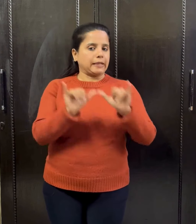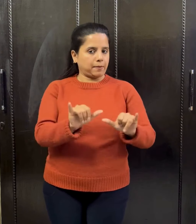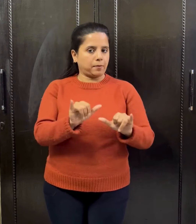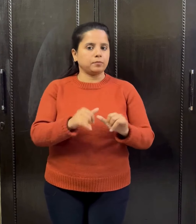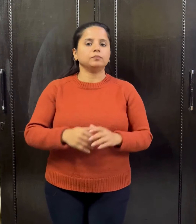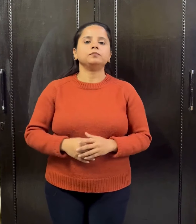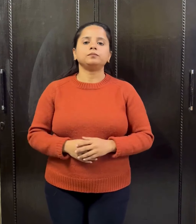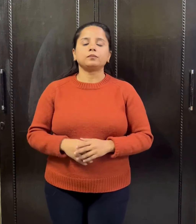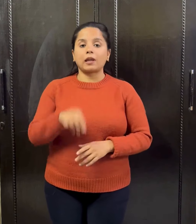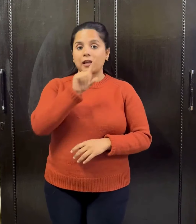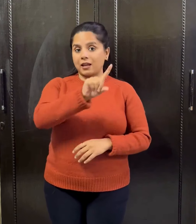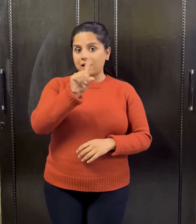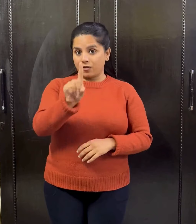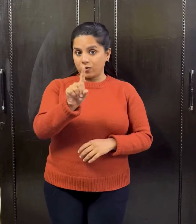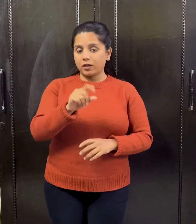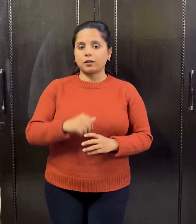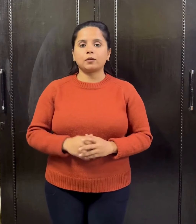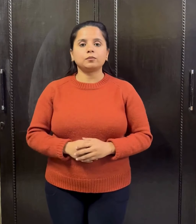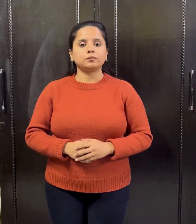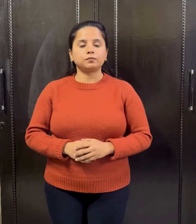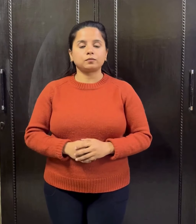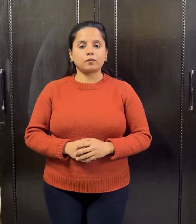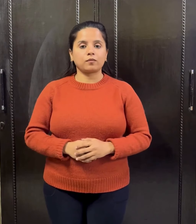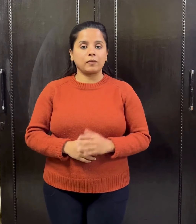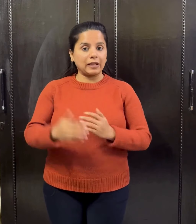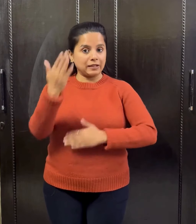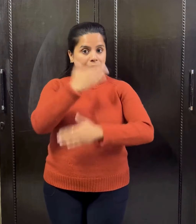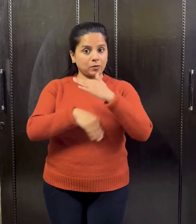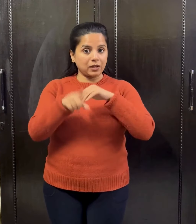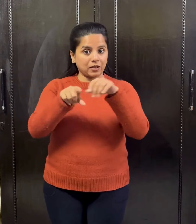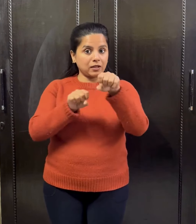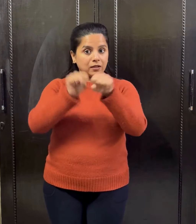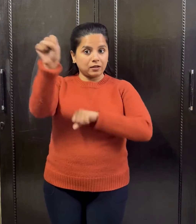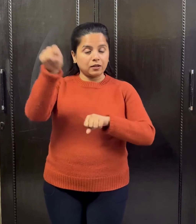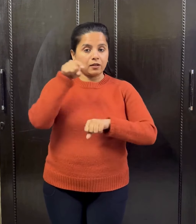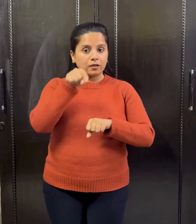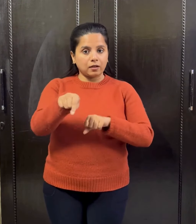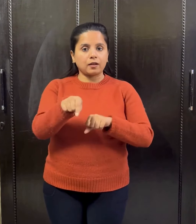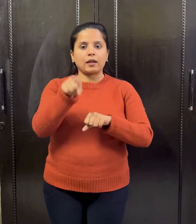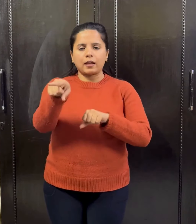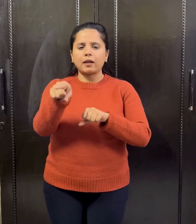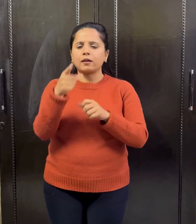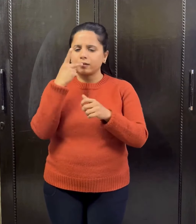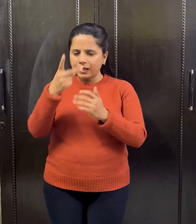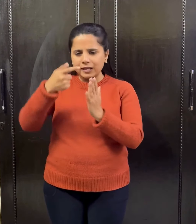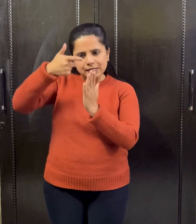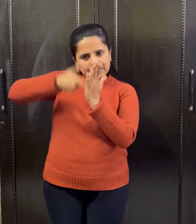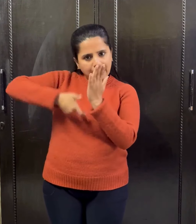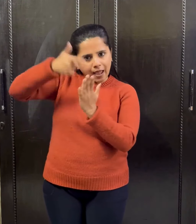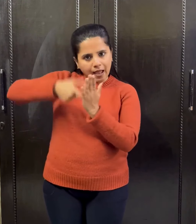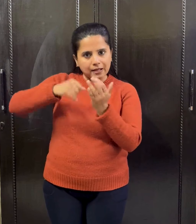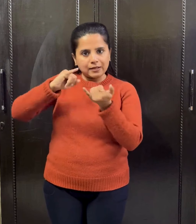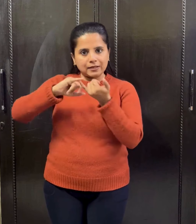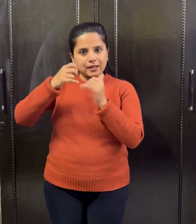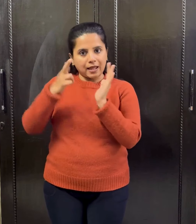11वें प्रश्न में डिसेबिलिटी सर्टिफिकेट की स्कैन कॉपी गूगल फॉर्म के माध्यम से अपलोड